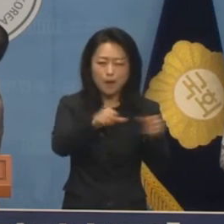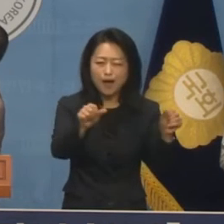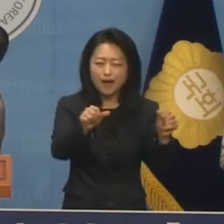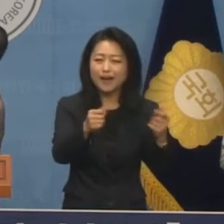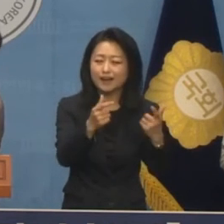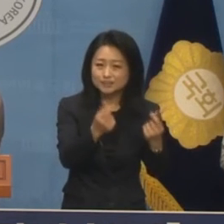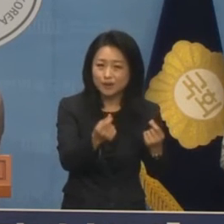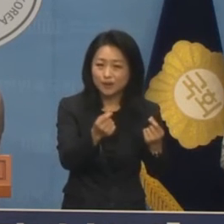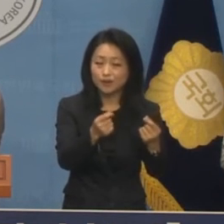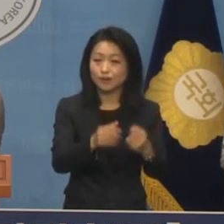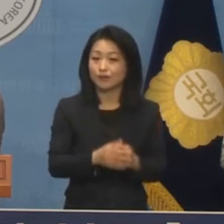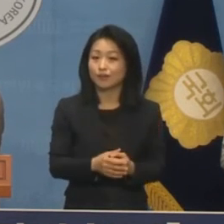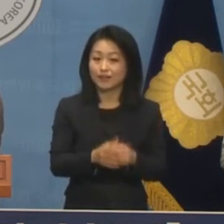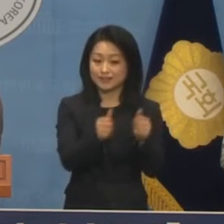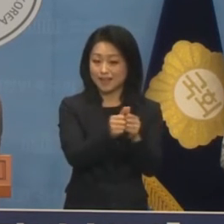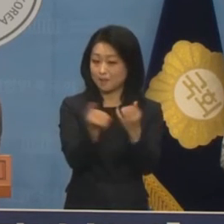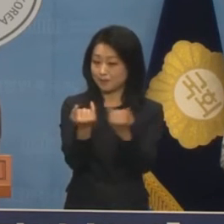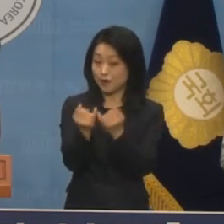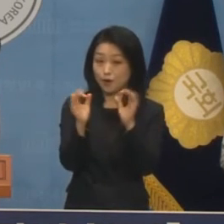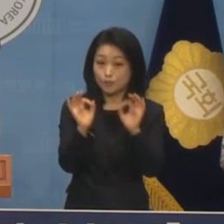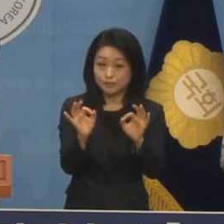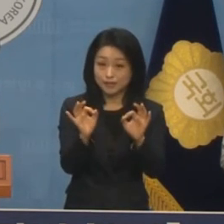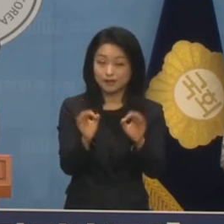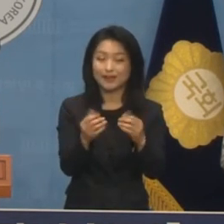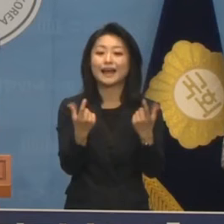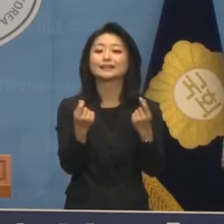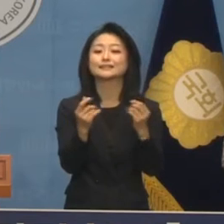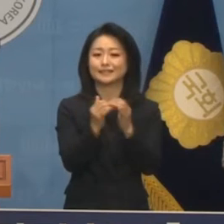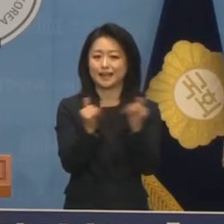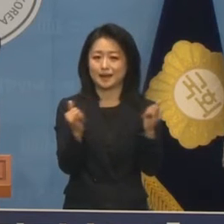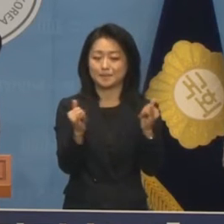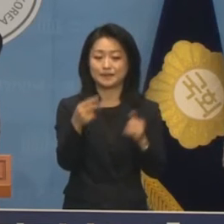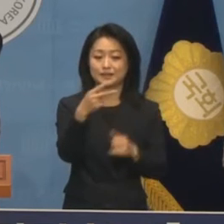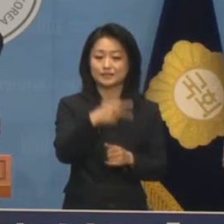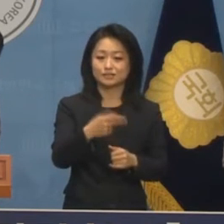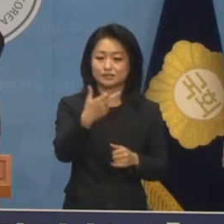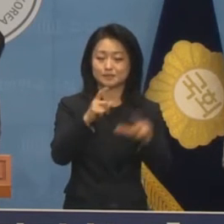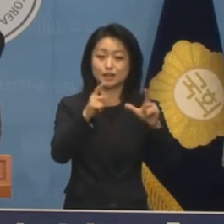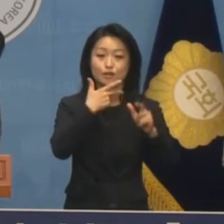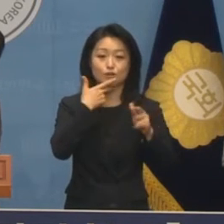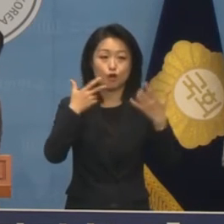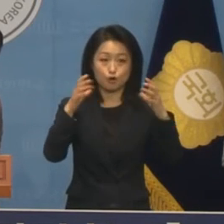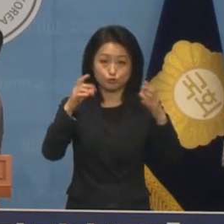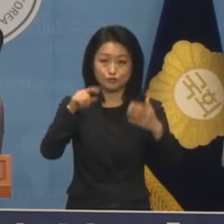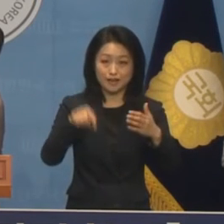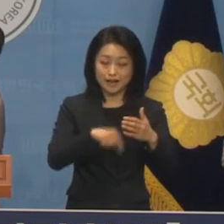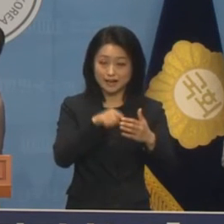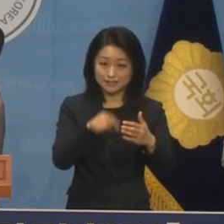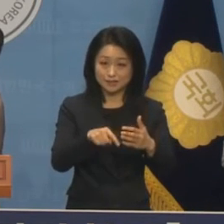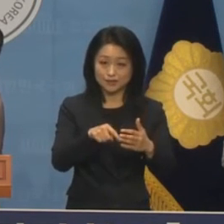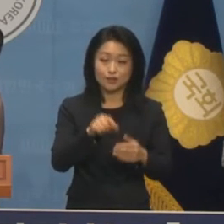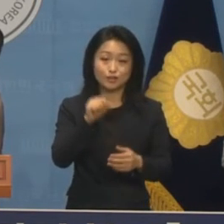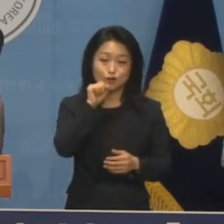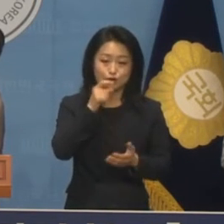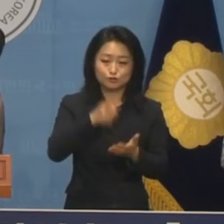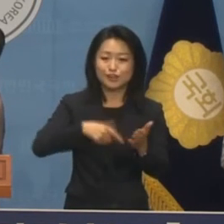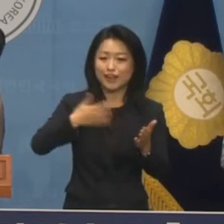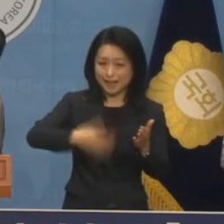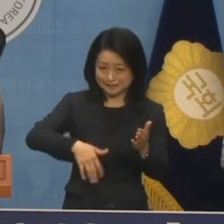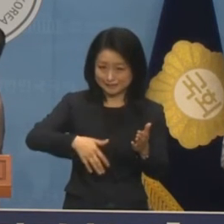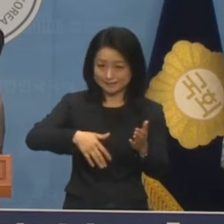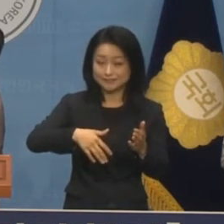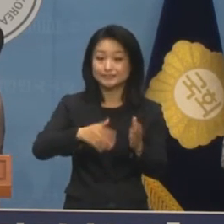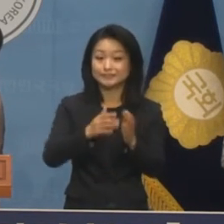이 두 남녀가 보이십니까? 같은 사람입니다. 2017년 영국에서 성기 수술하지 않은